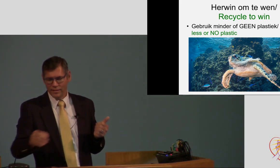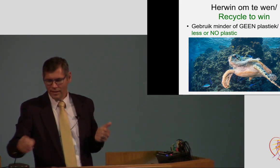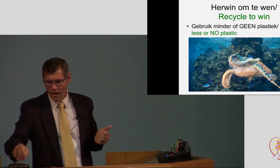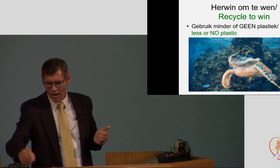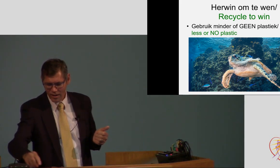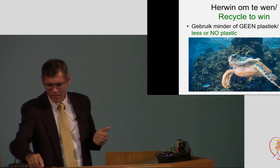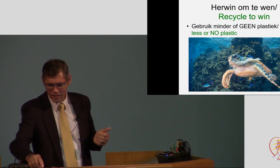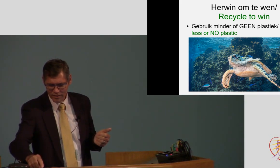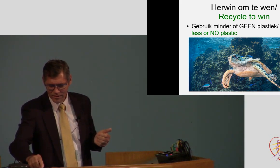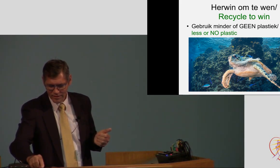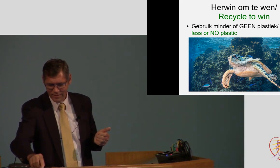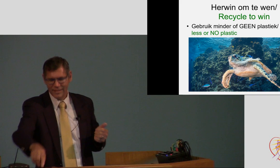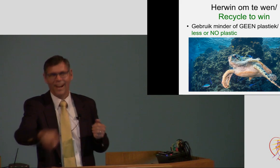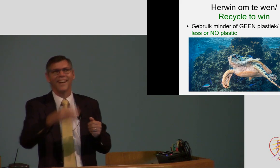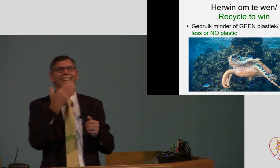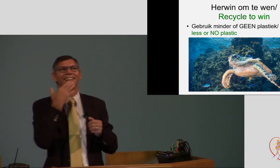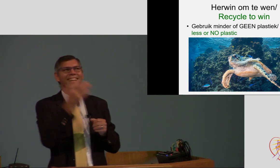Ag, dankie.